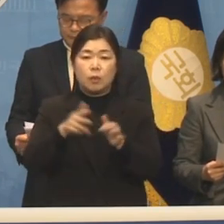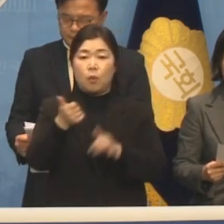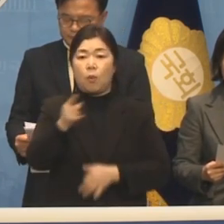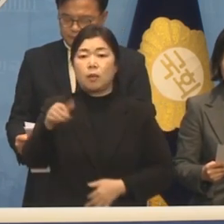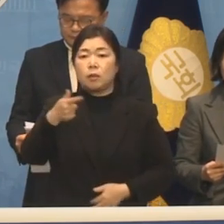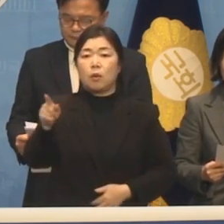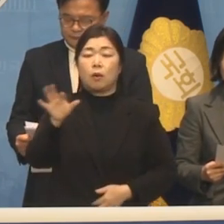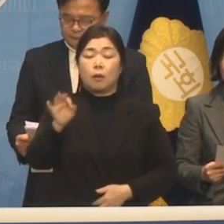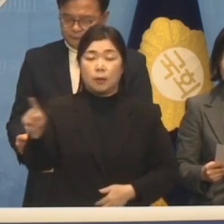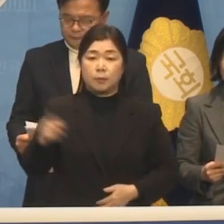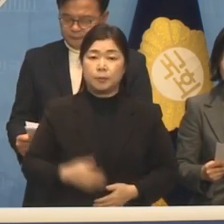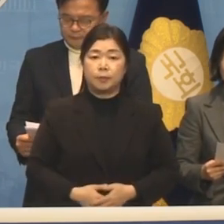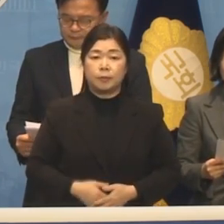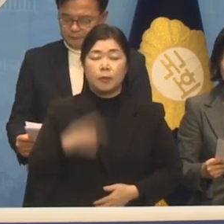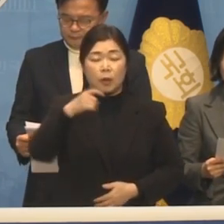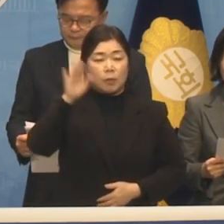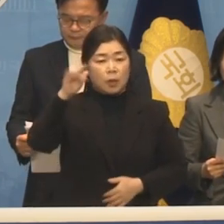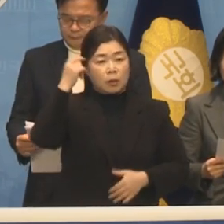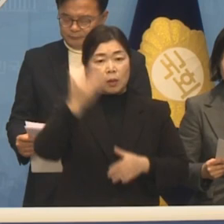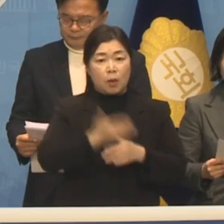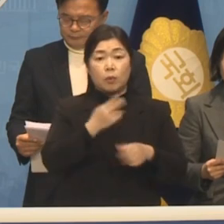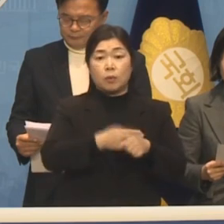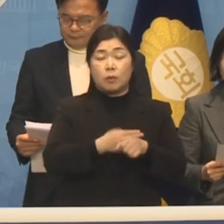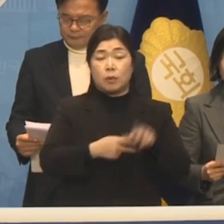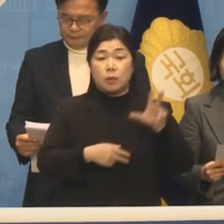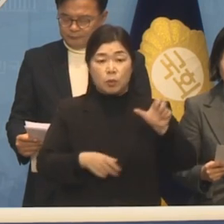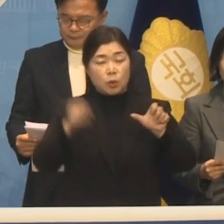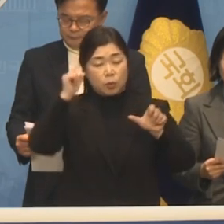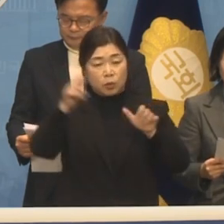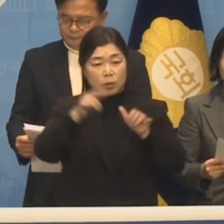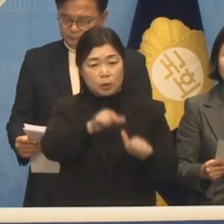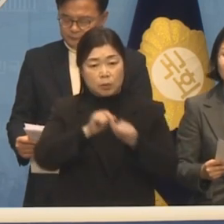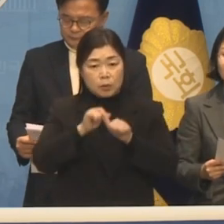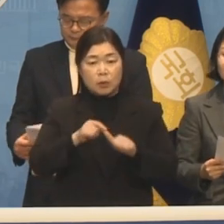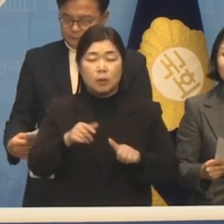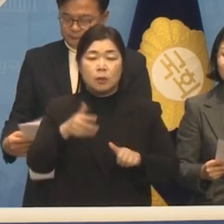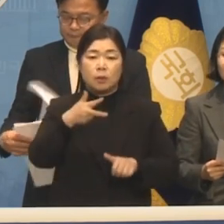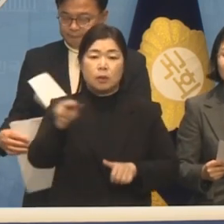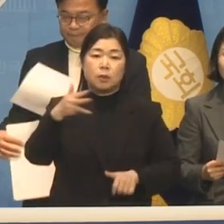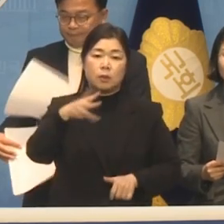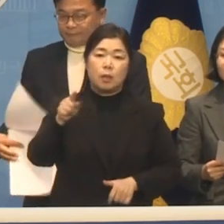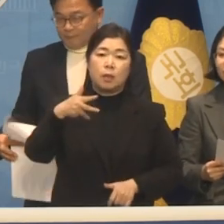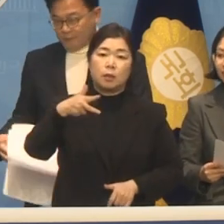문술미래대학원 교수 이번 25 영입인재 차지호입니다.